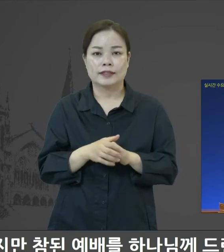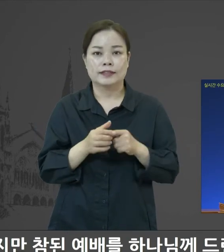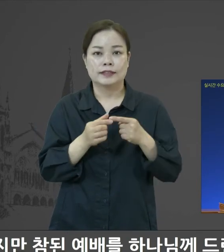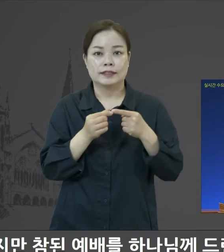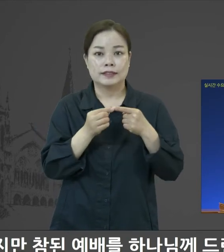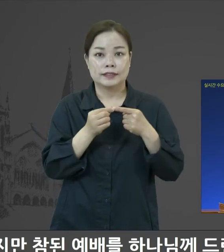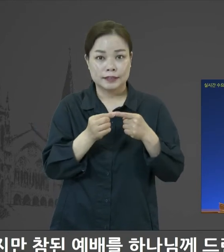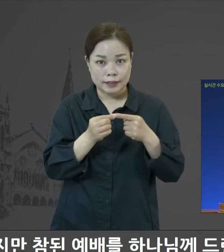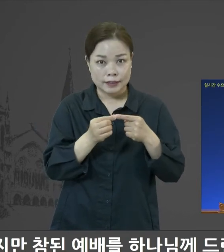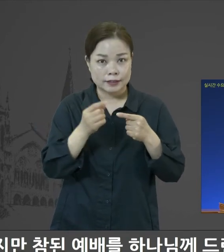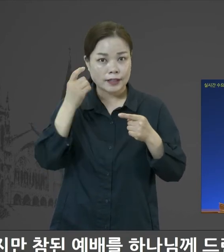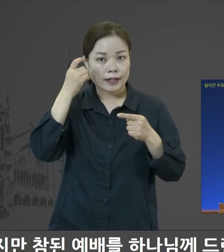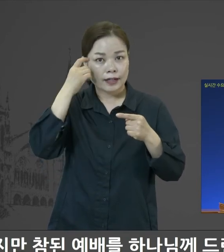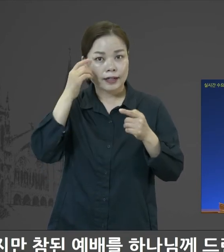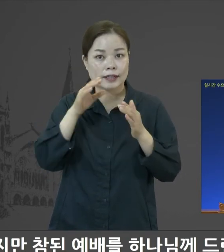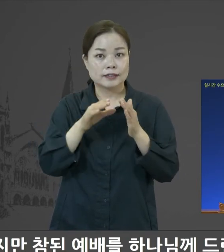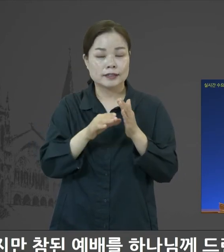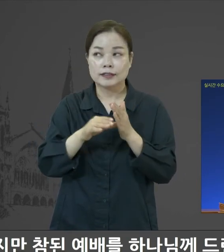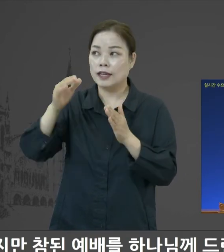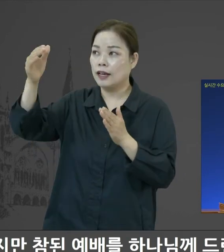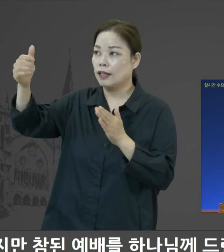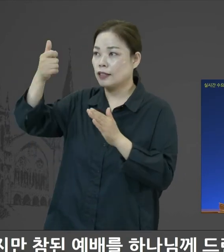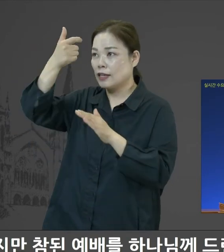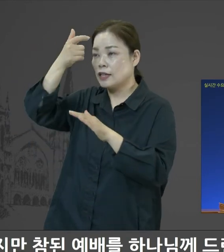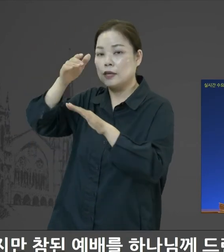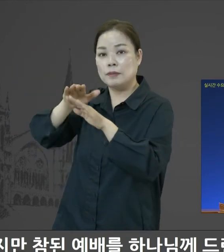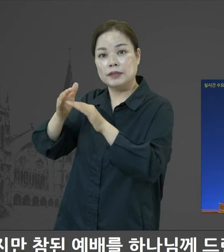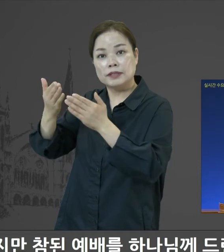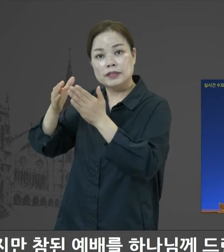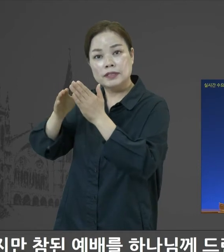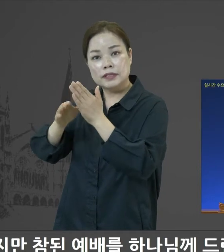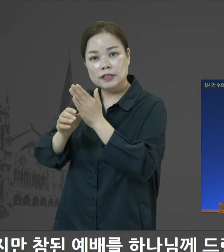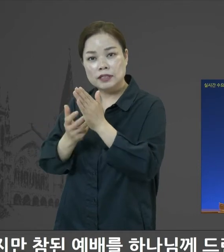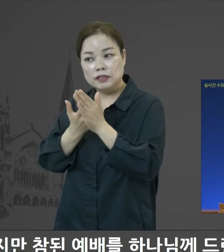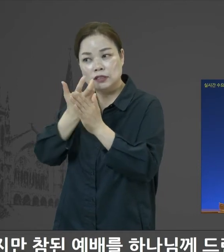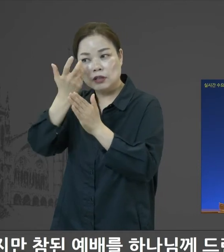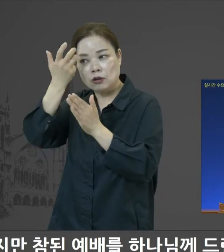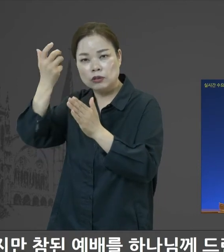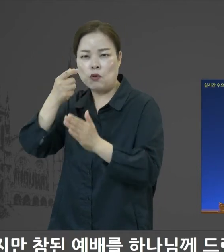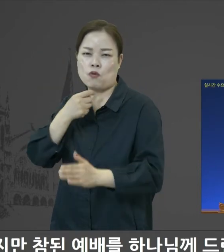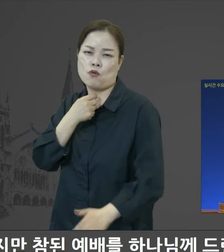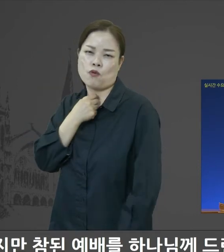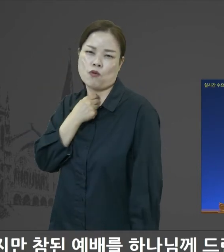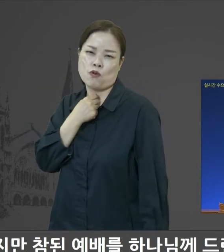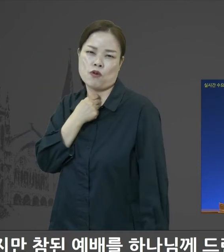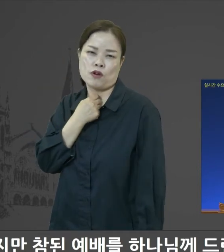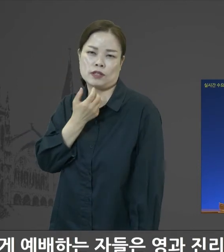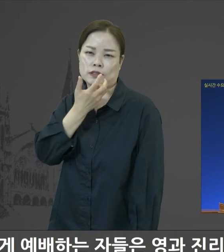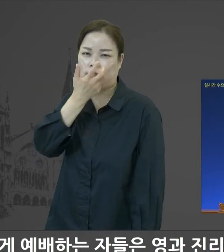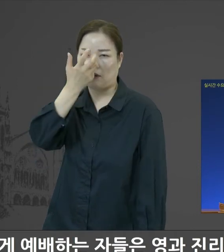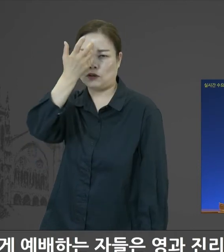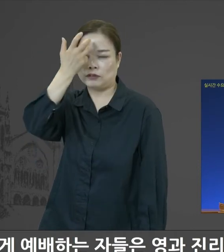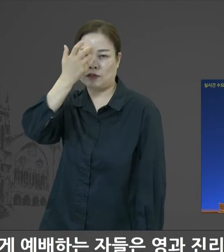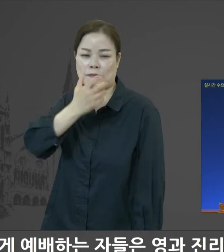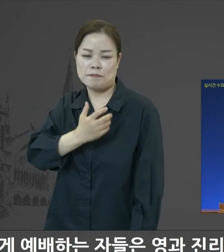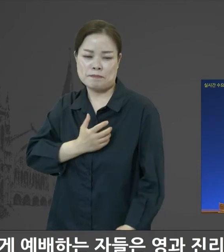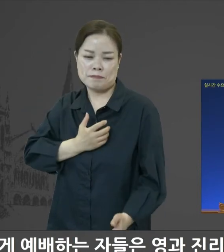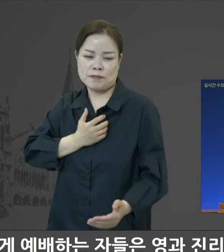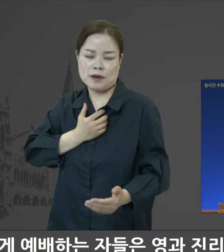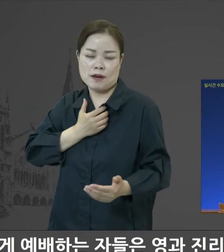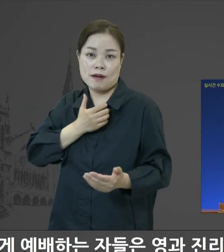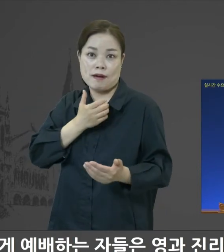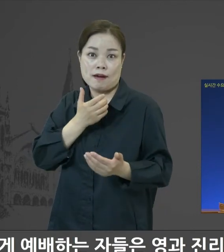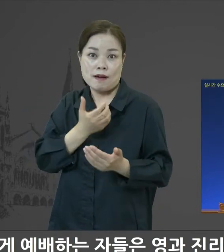1차적으로 볼 때에 하나님을 예배할 때 성령께서 원하시고 그 성령의 감동하시는 바에